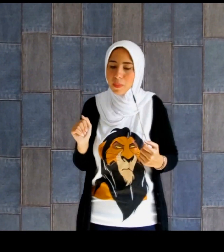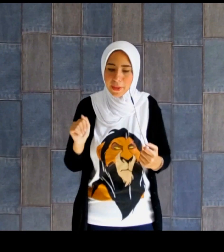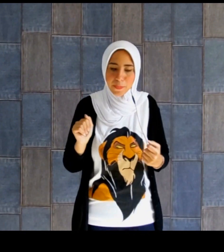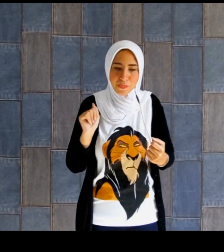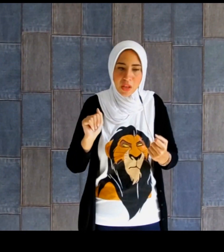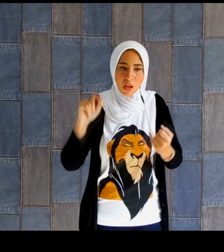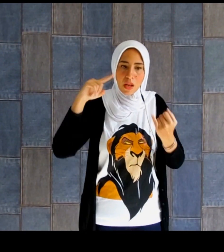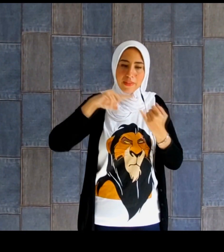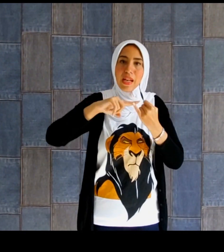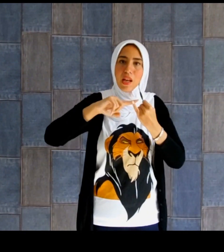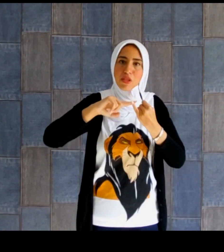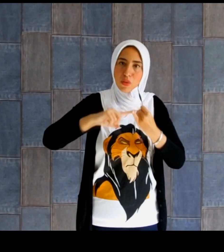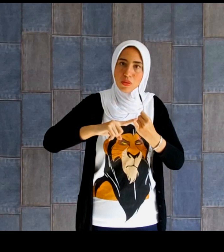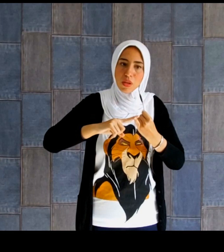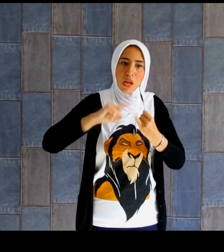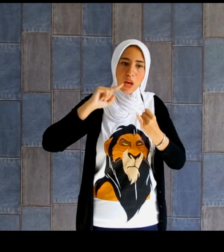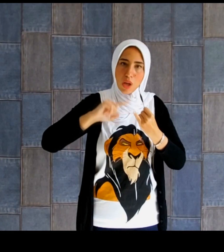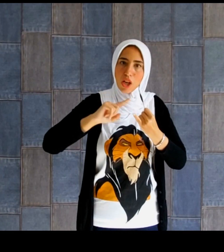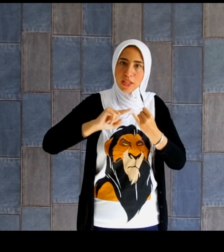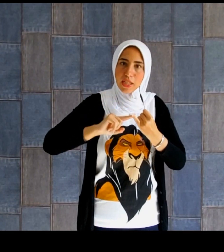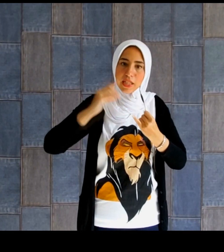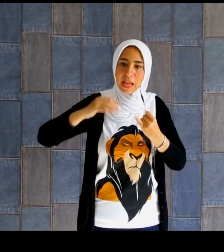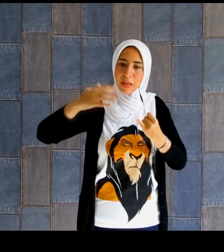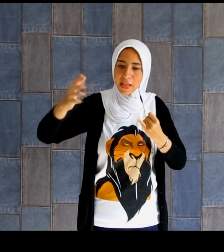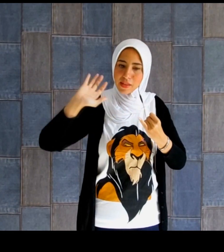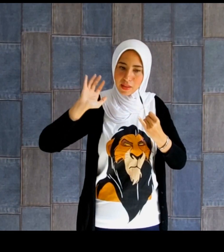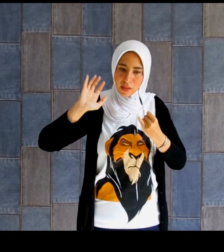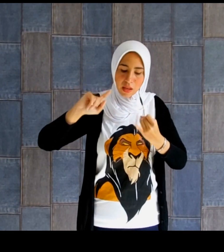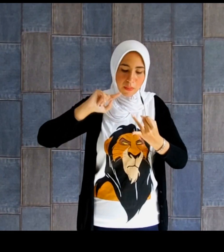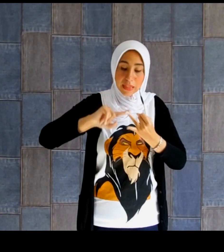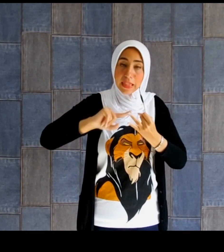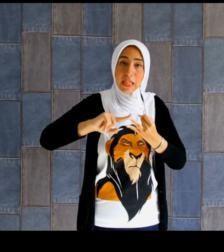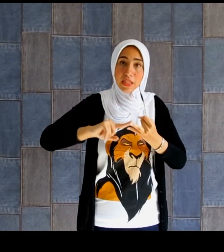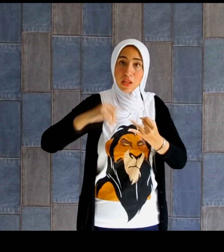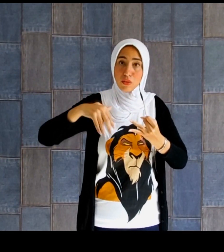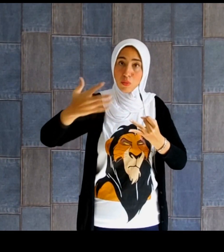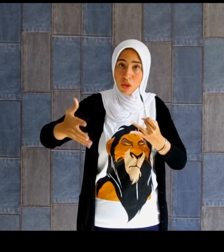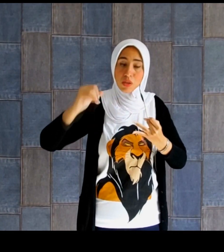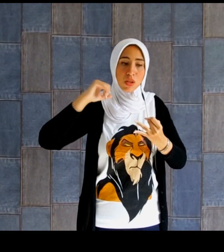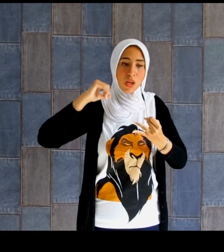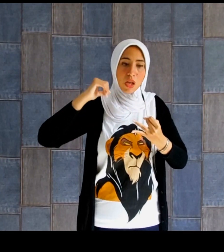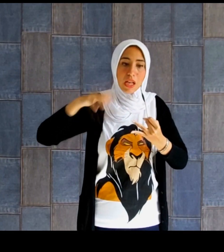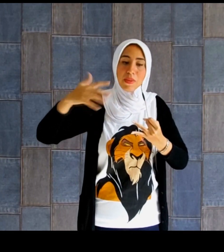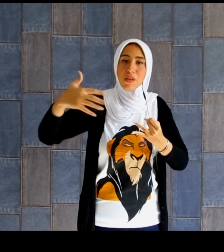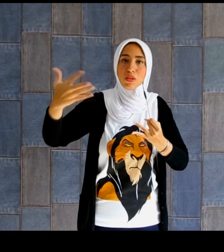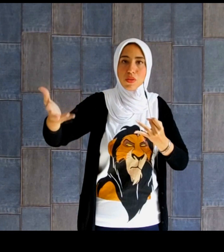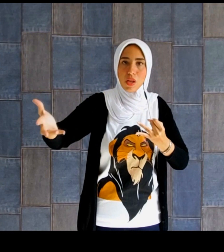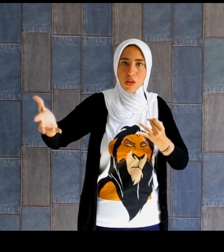كده معي عندنا لايمستون او الحجر الجيري اللي عامل عازل بعد كده عندنا الدولوميت اللي بيزود التواصلية